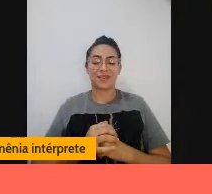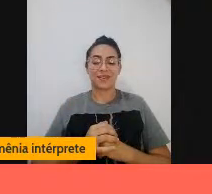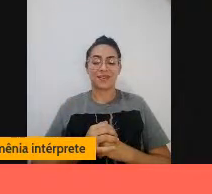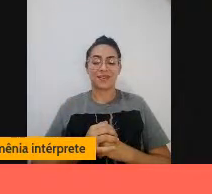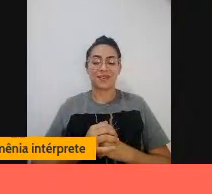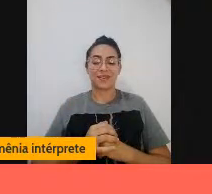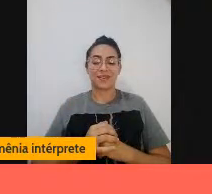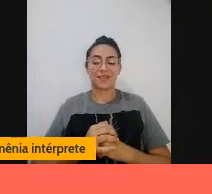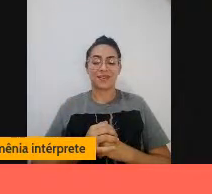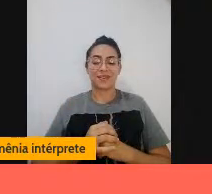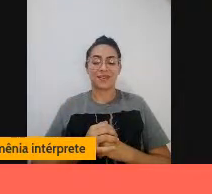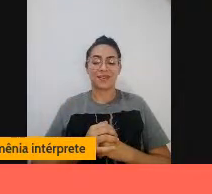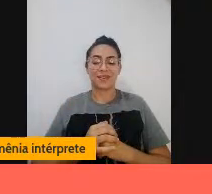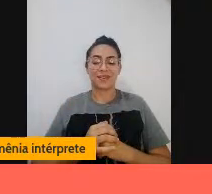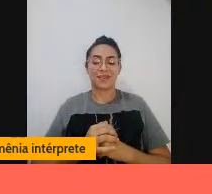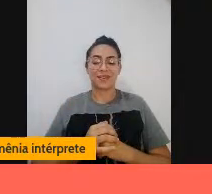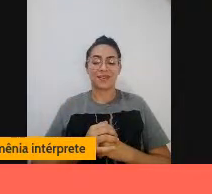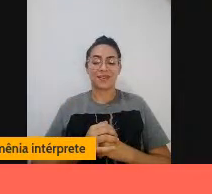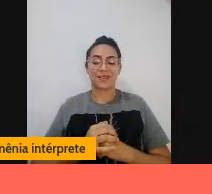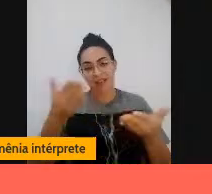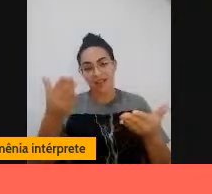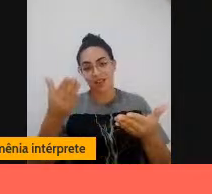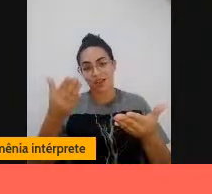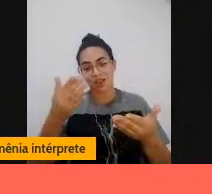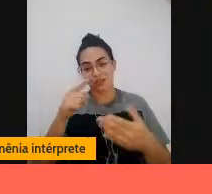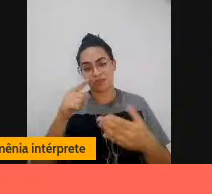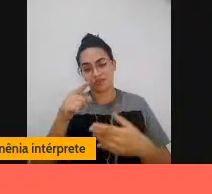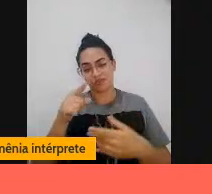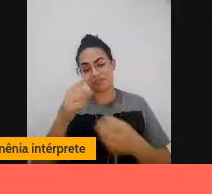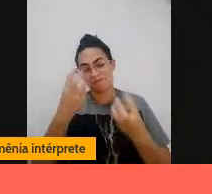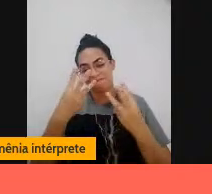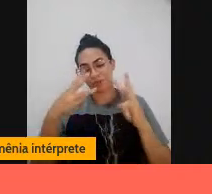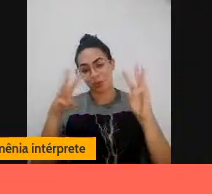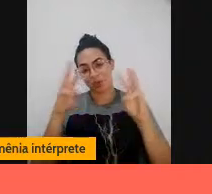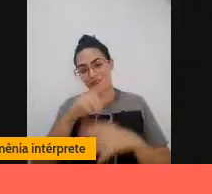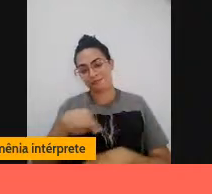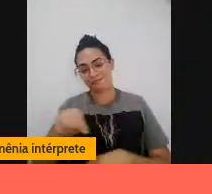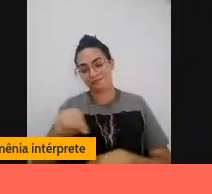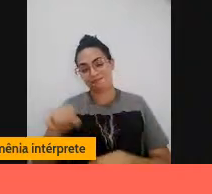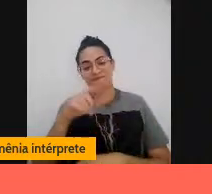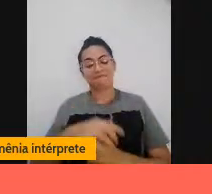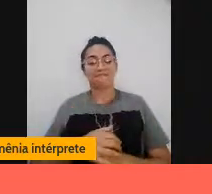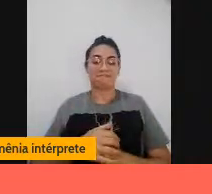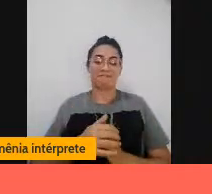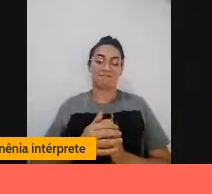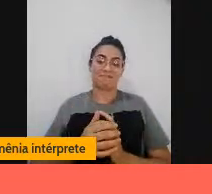obrigada, Diana, Rondon. Vocês estão dando show.